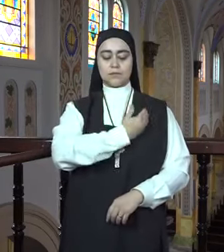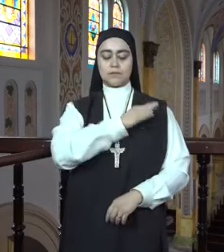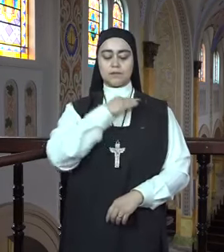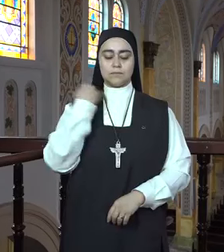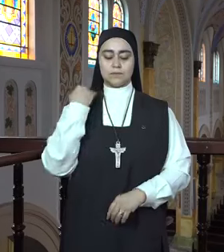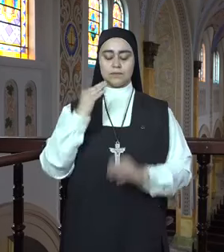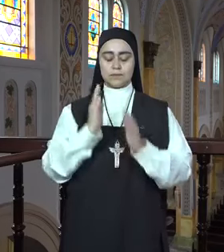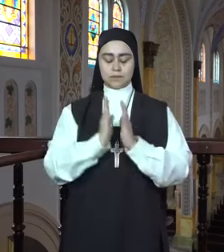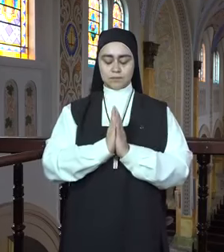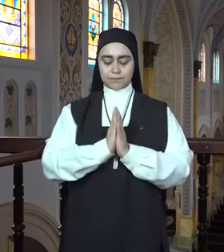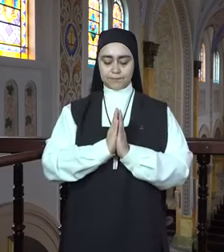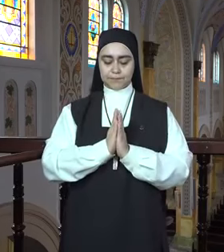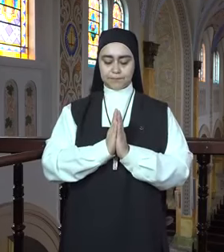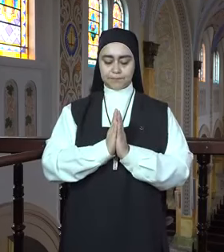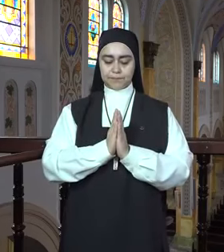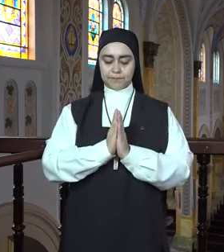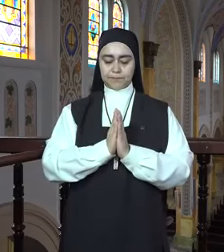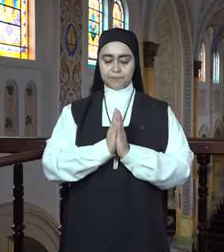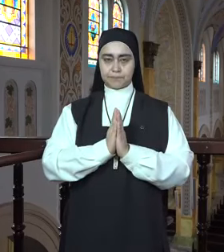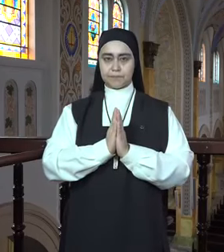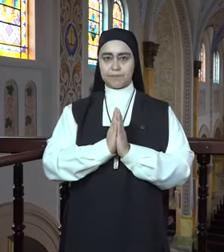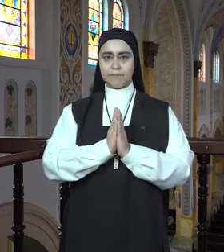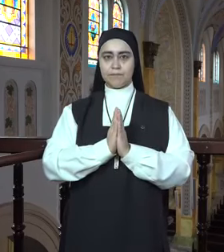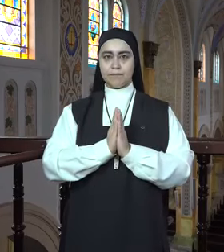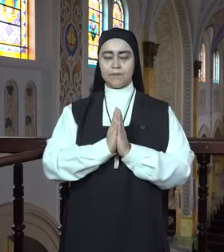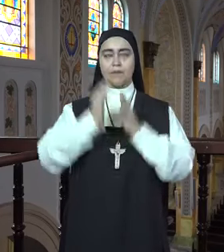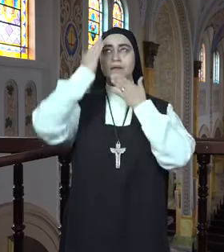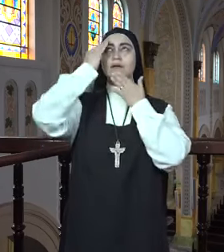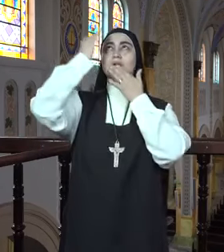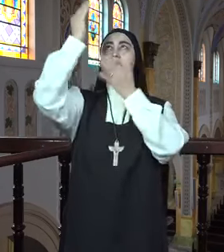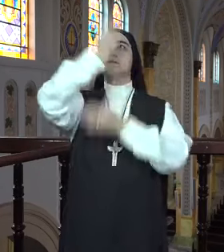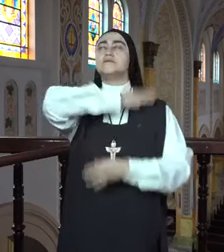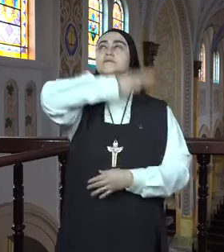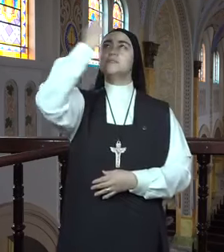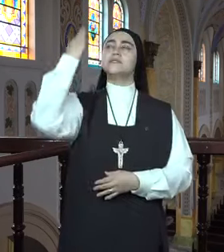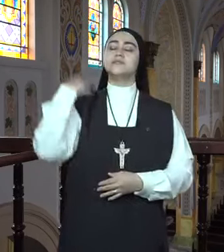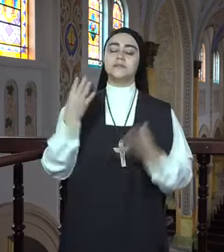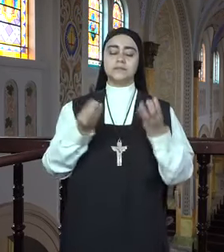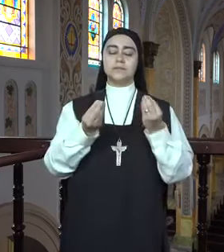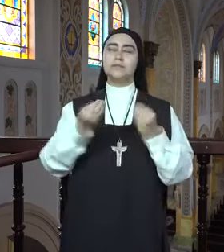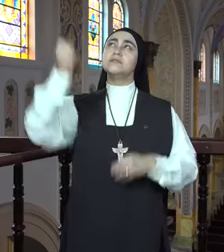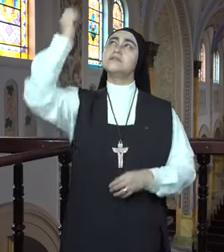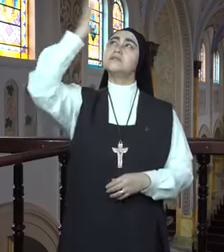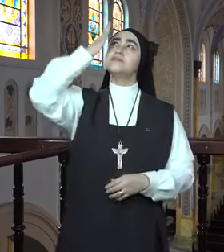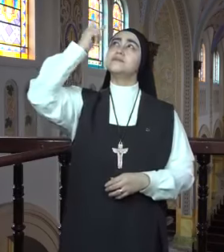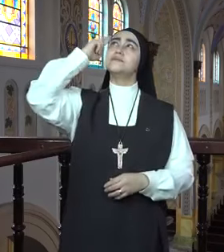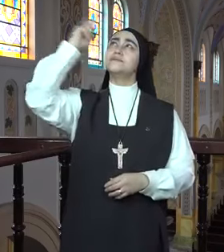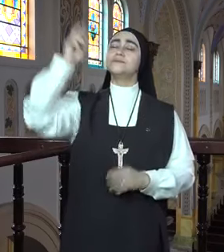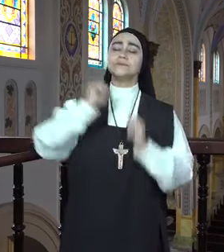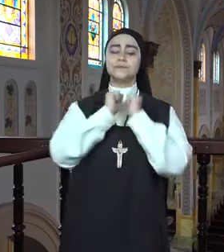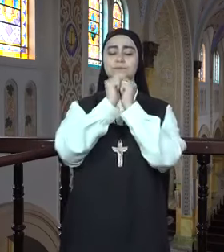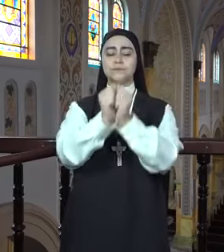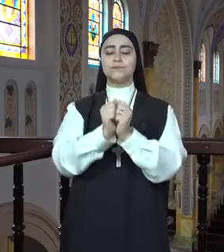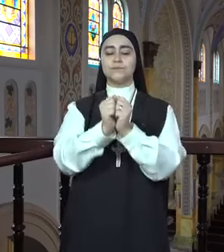nossa morte. Amém. Ave Maria, cheia de graça, o Senhor é convosco. Bendita